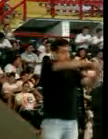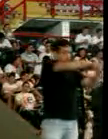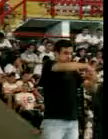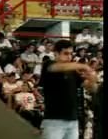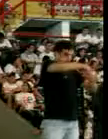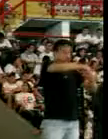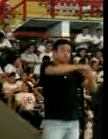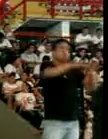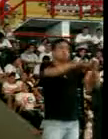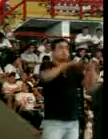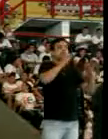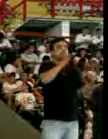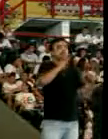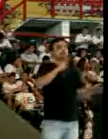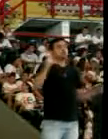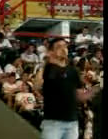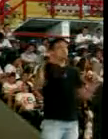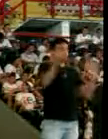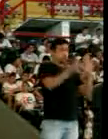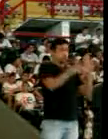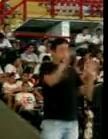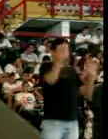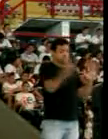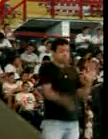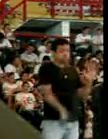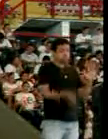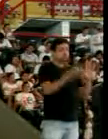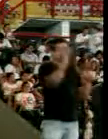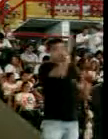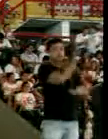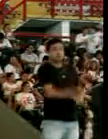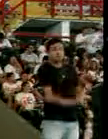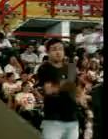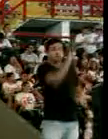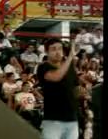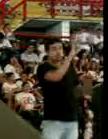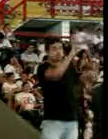Atenção! De todas as terras brasileiras,